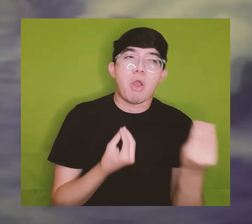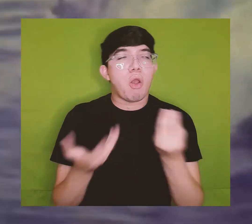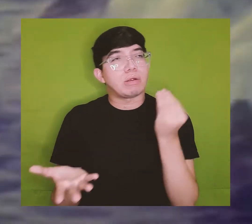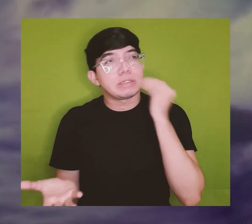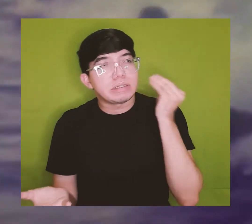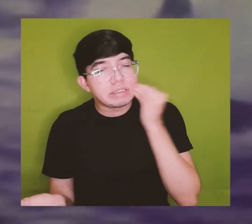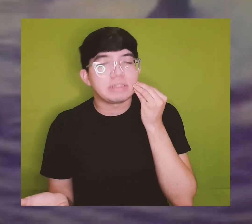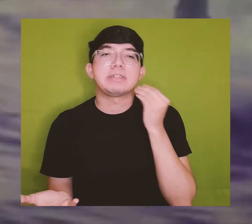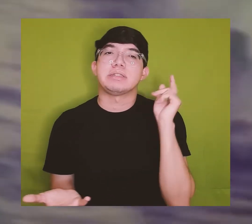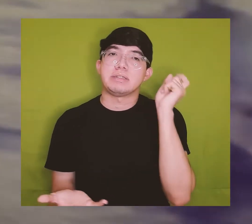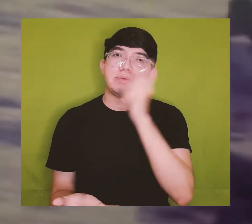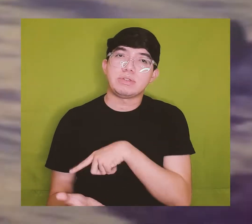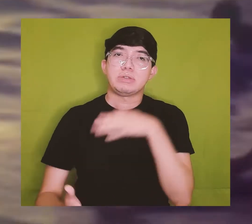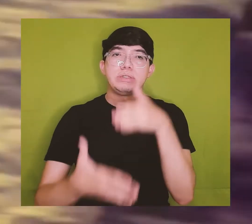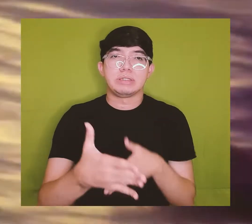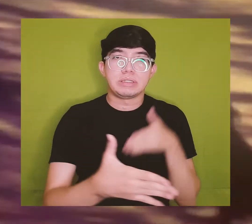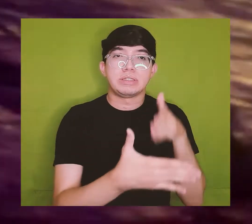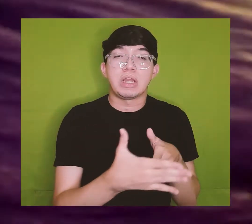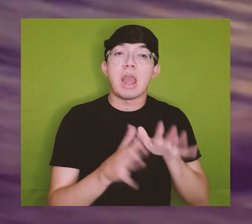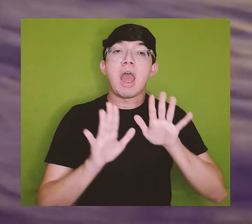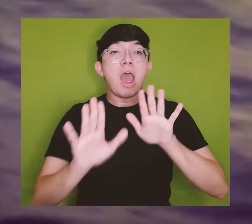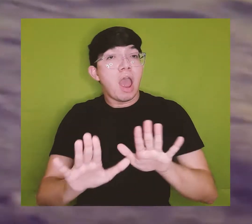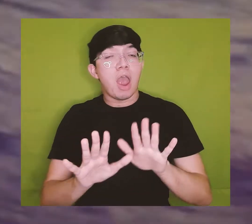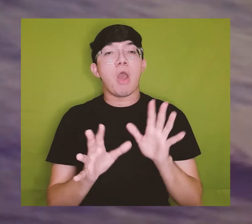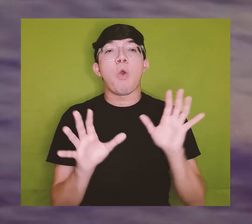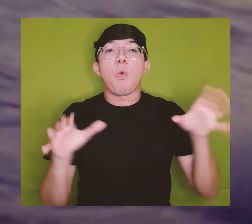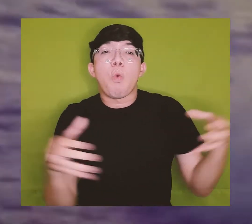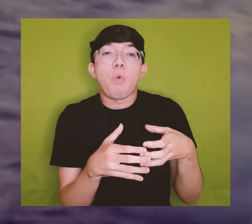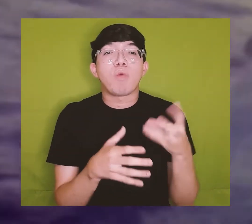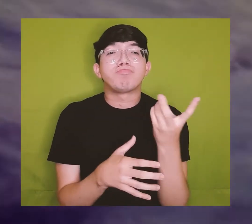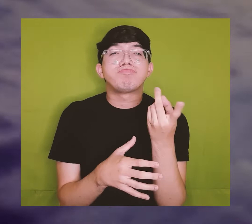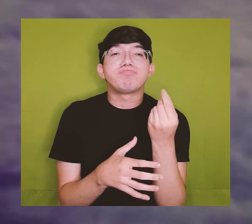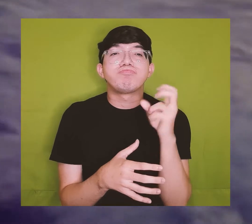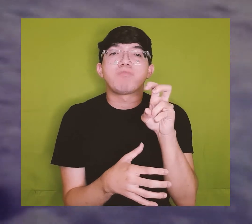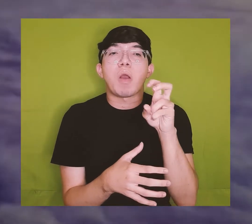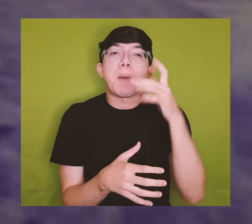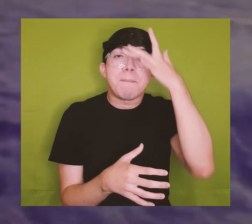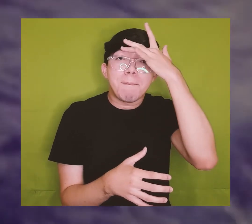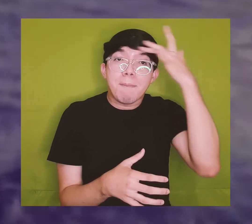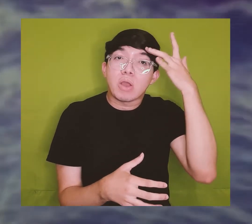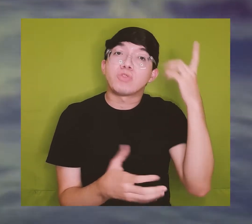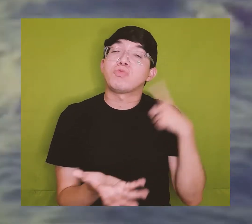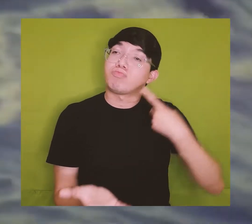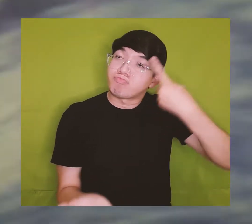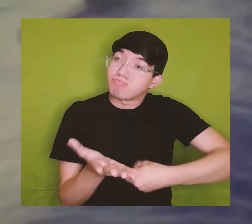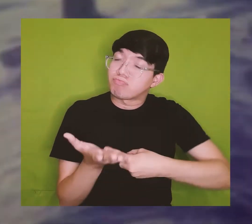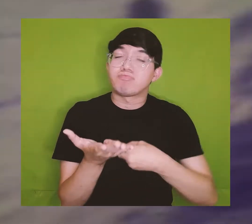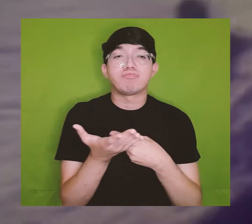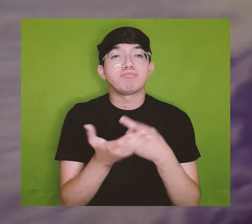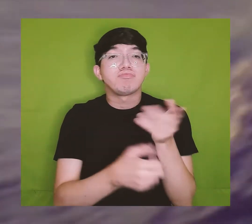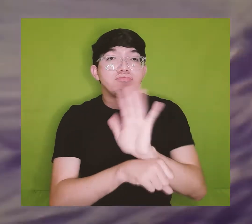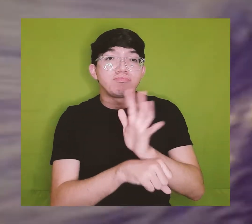né? E nisso, um grupo de pessoas, 5 pessoas, resolveram começar a assistir esses filmes e isso virou uma